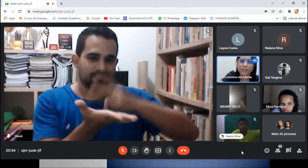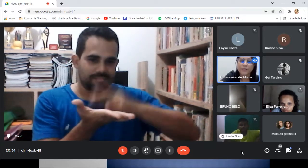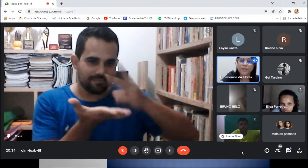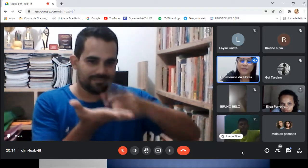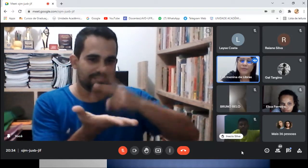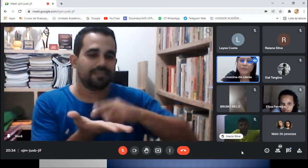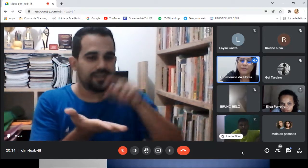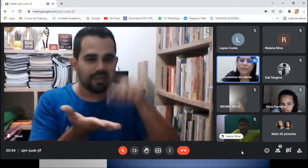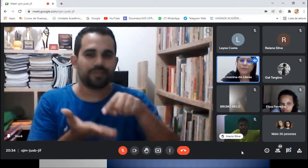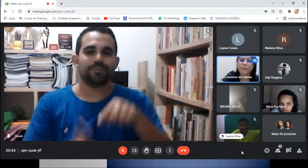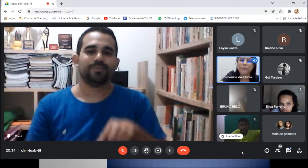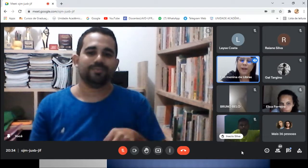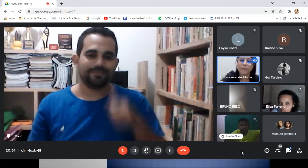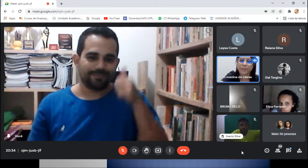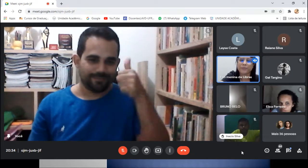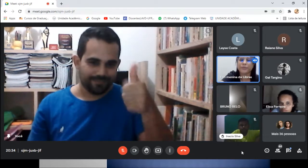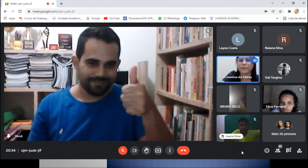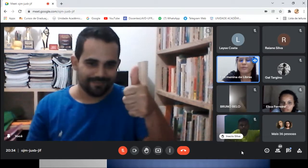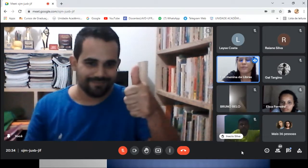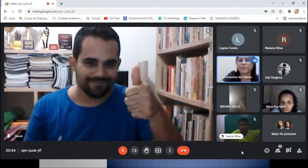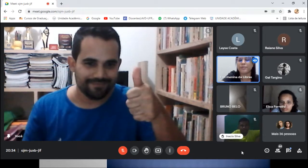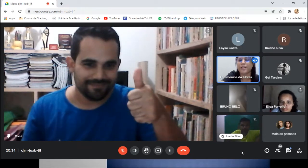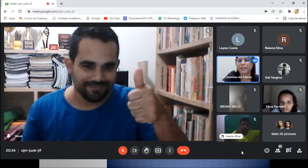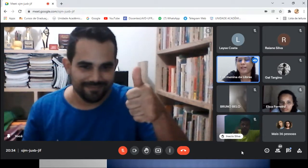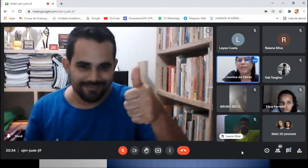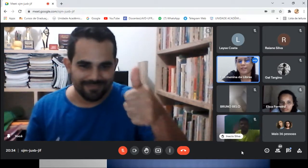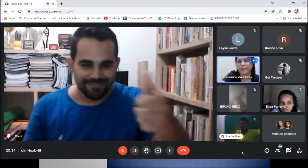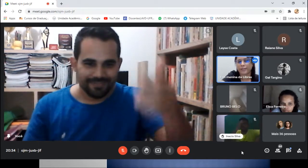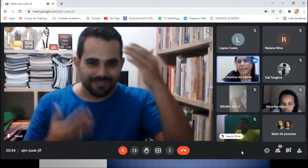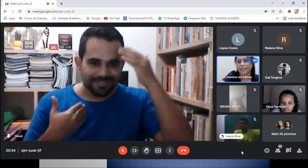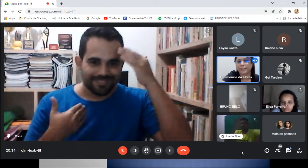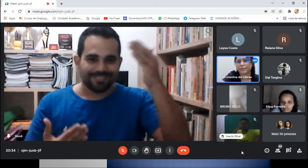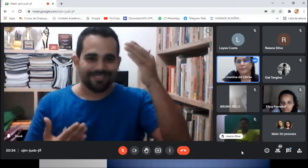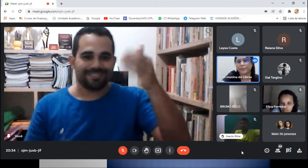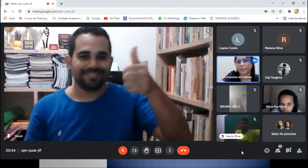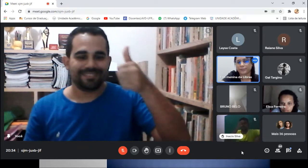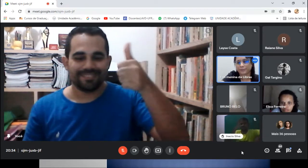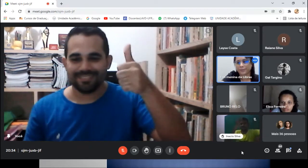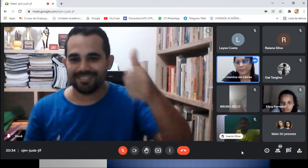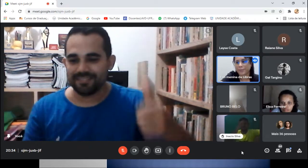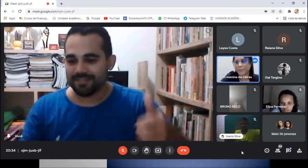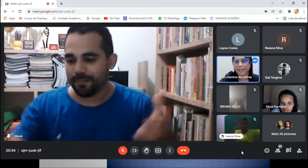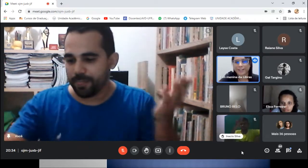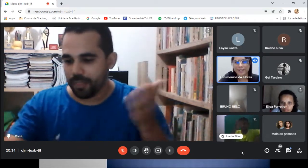Então, isso se constitui um par mínimo, que é um dos estudos da fonética e fonologia. Muito obrigada, Inácio.